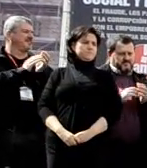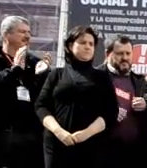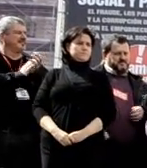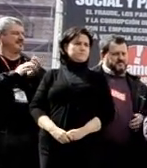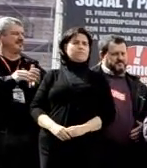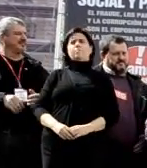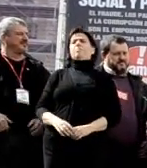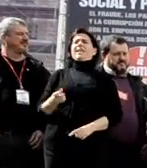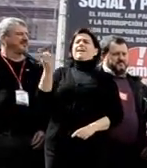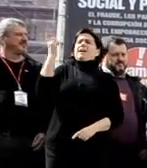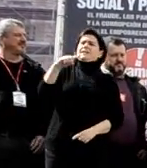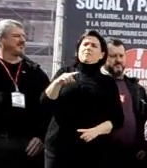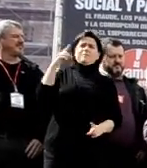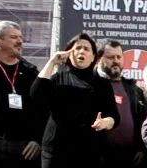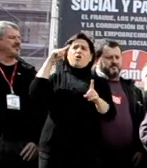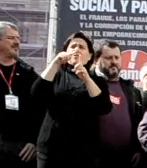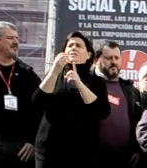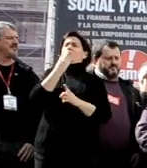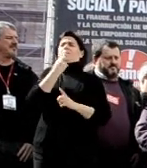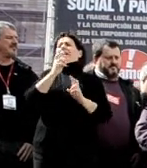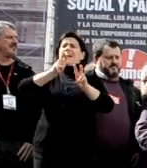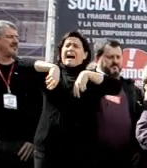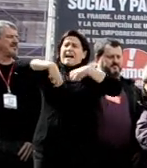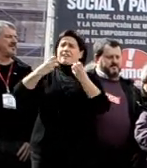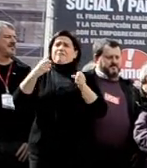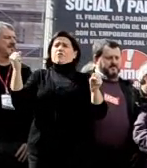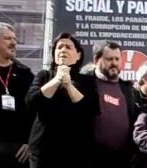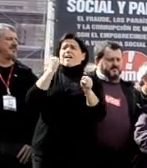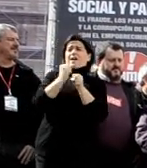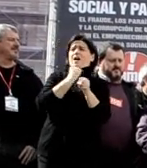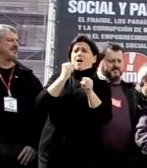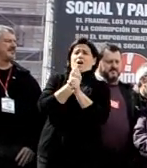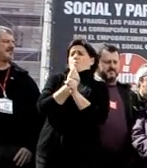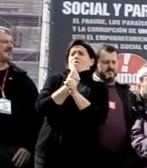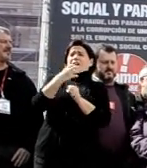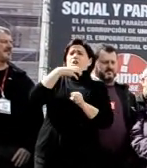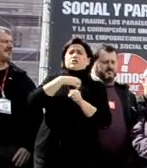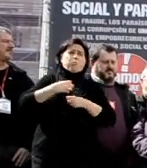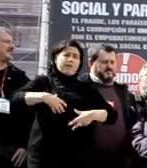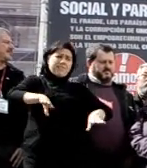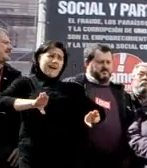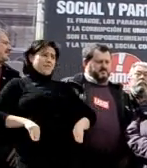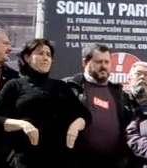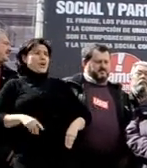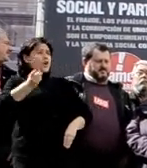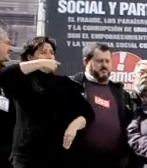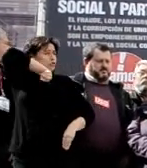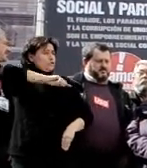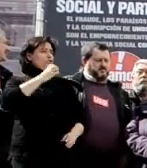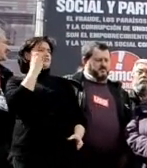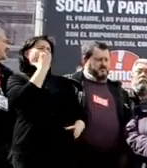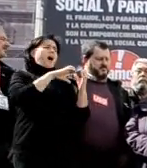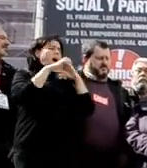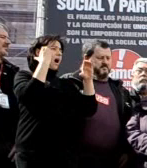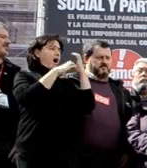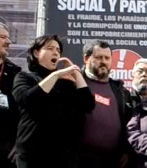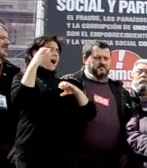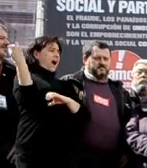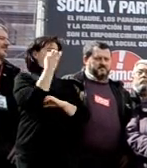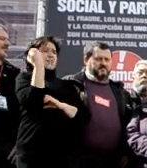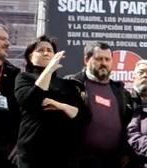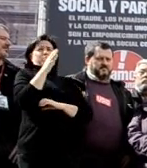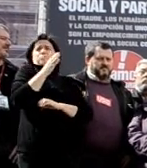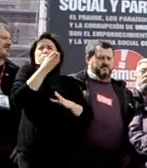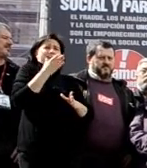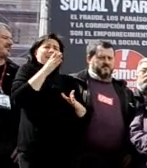Para rechazar la reforma de la Ley de Bases de Régimen Local, porque debilitará las capacidades de actuación de las corporaciones locales,